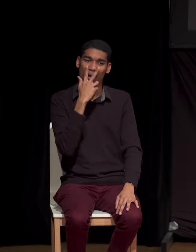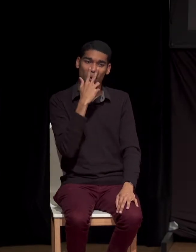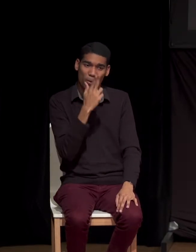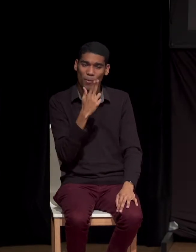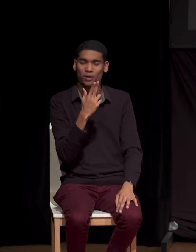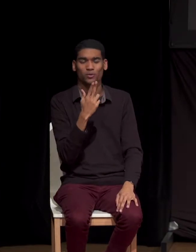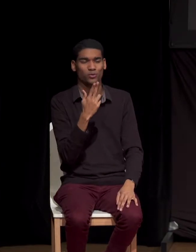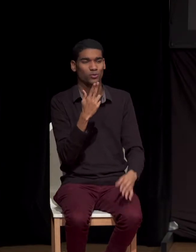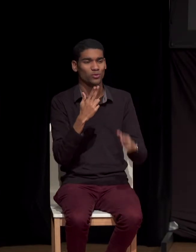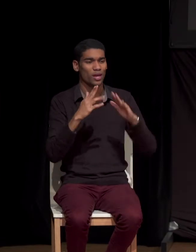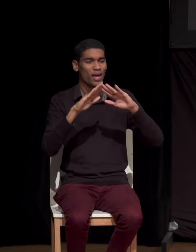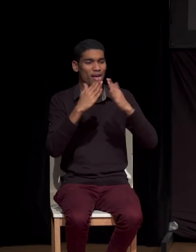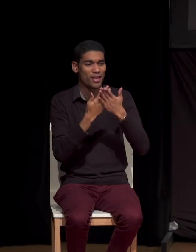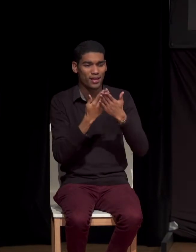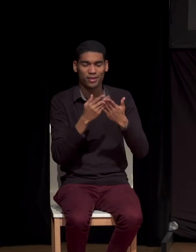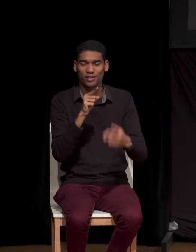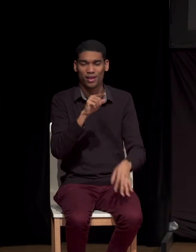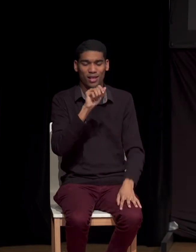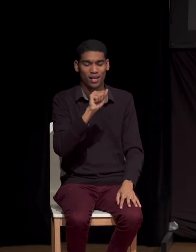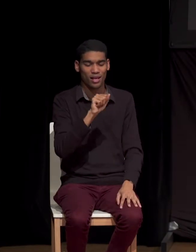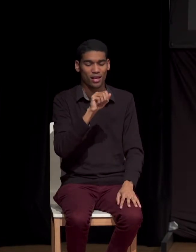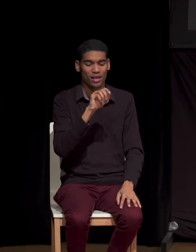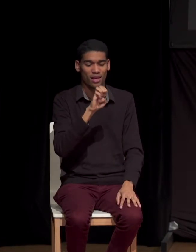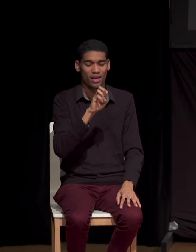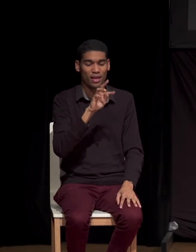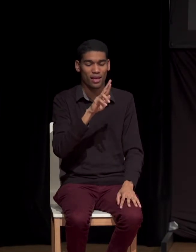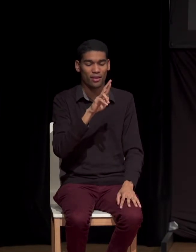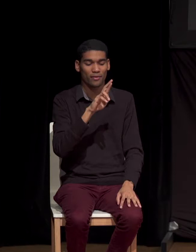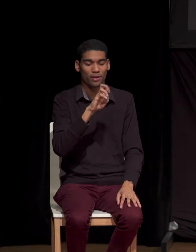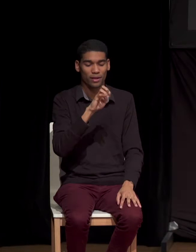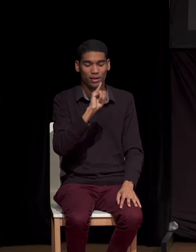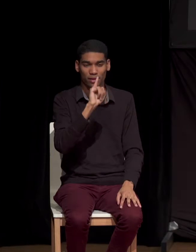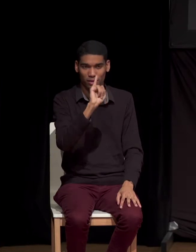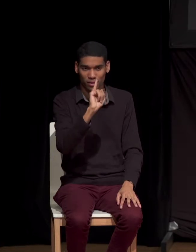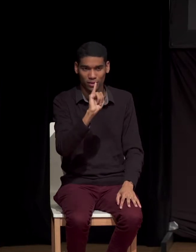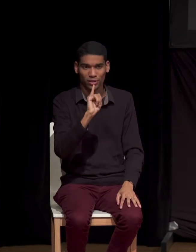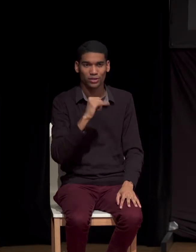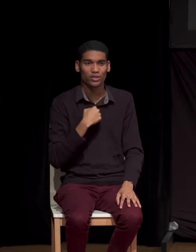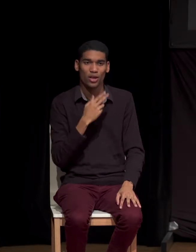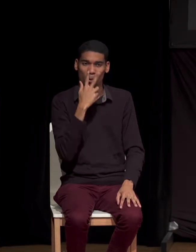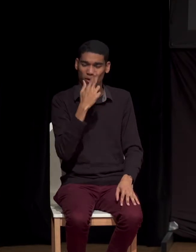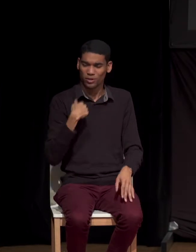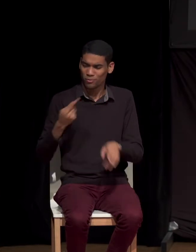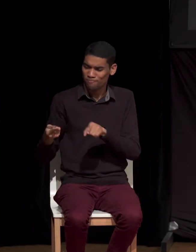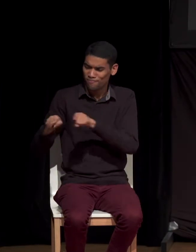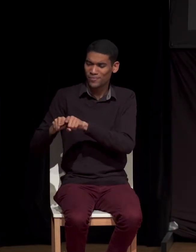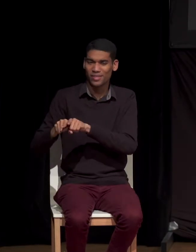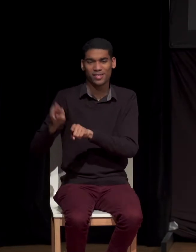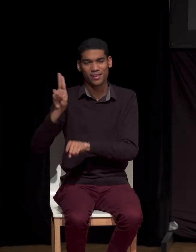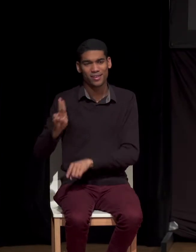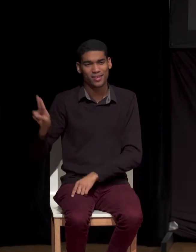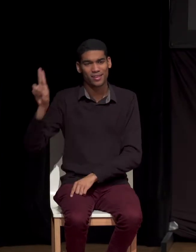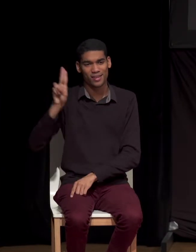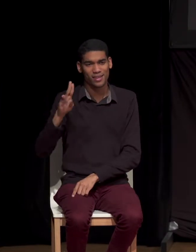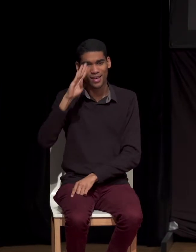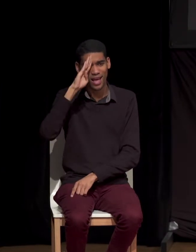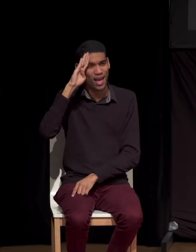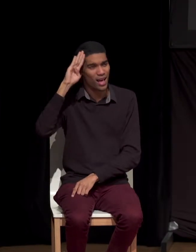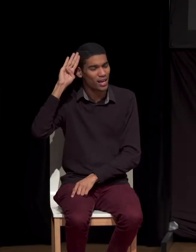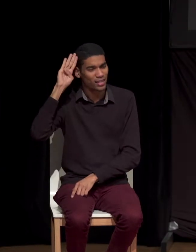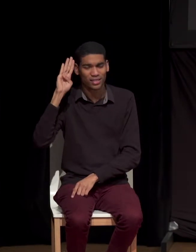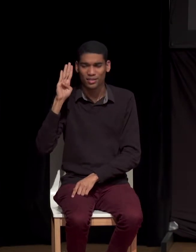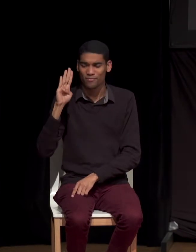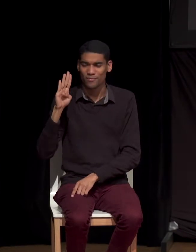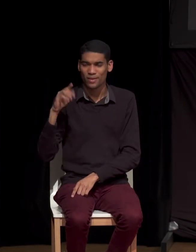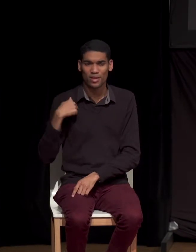como perspectiva. Tinha, por exemplo, eu, que sou uma pessoa que estou ligada à academia e que o meu contato com todo esse movimento foi um